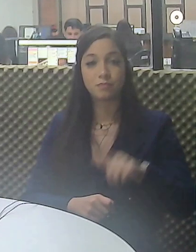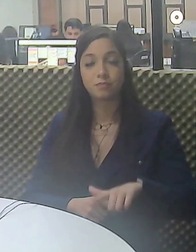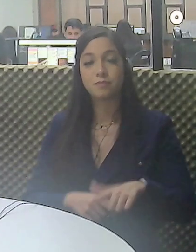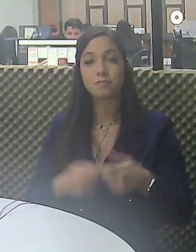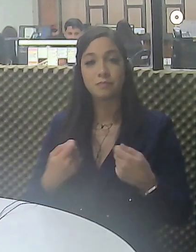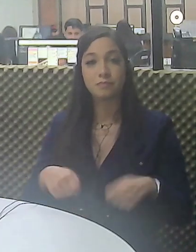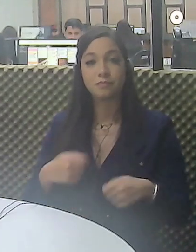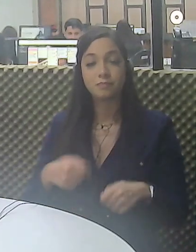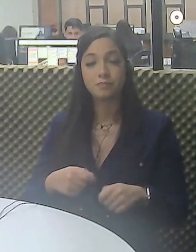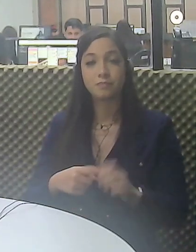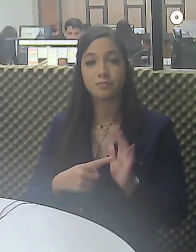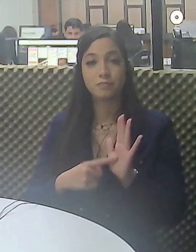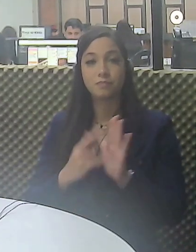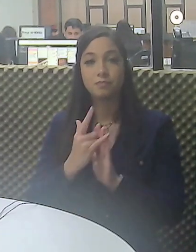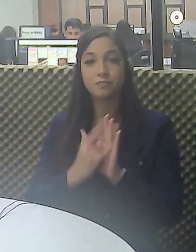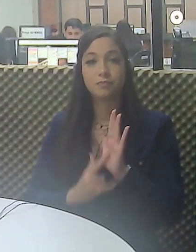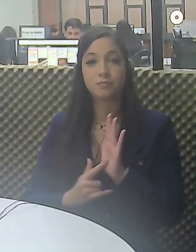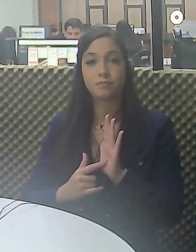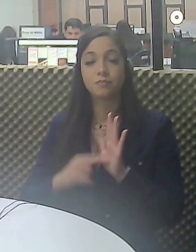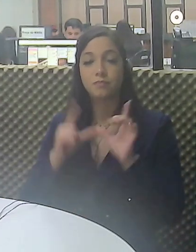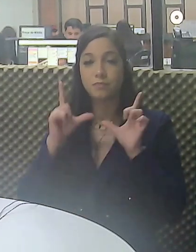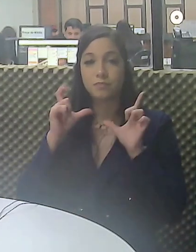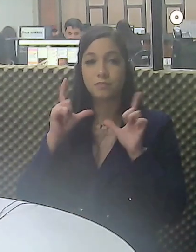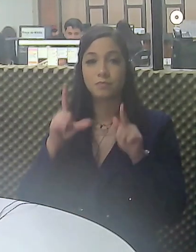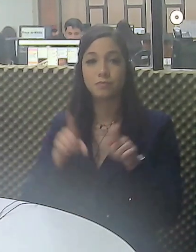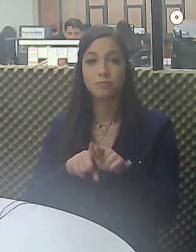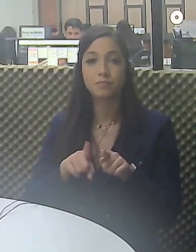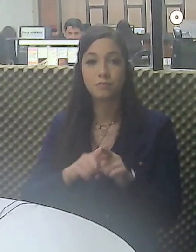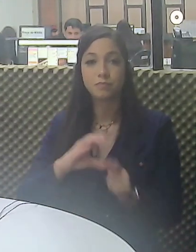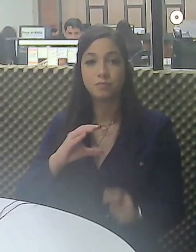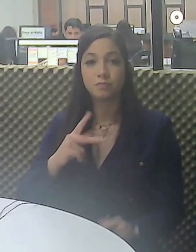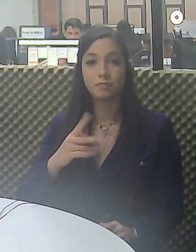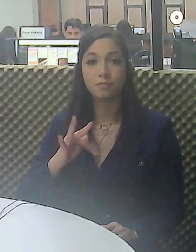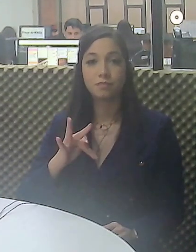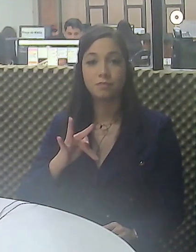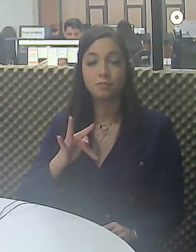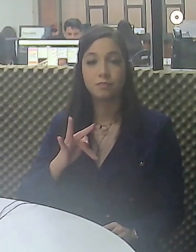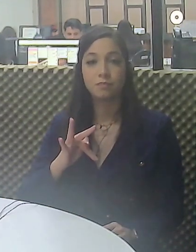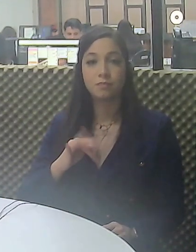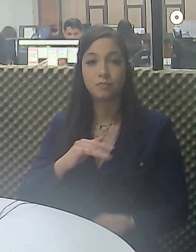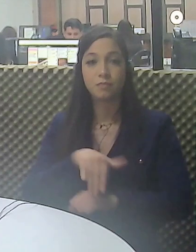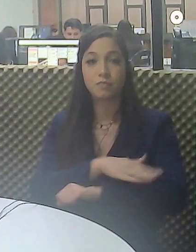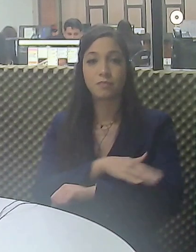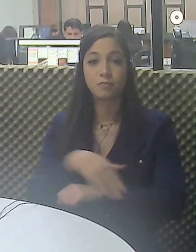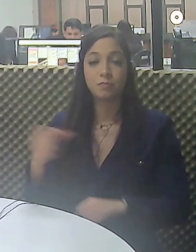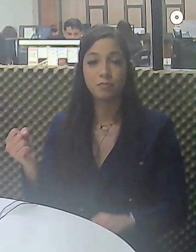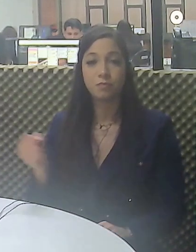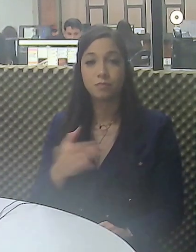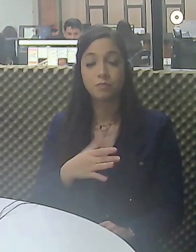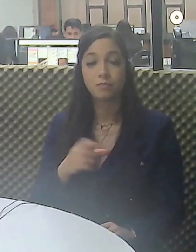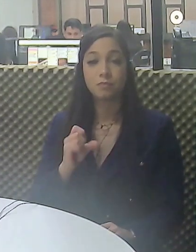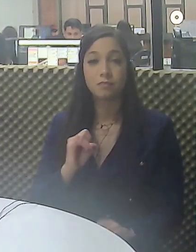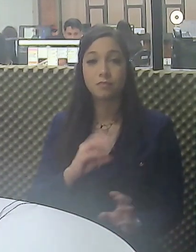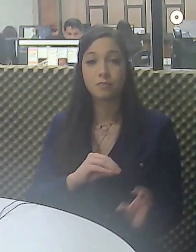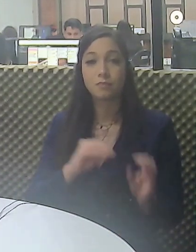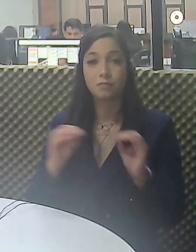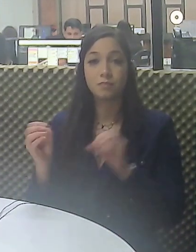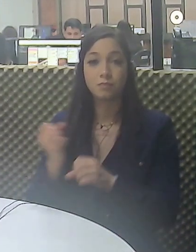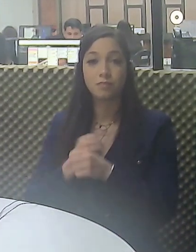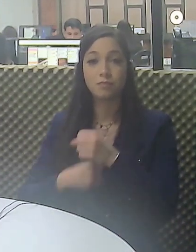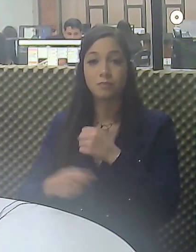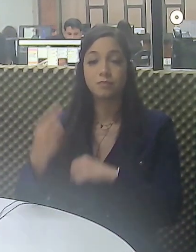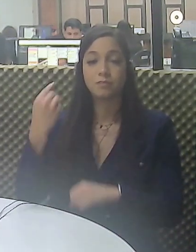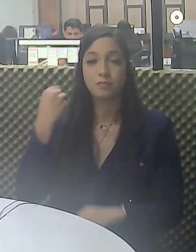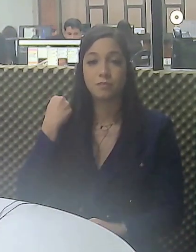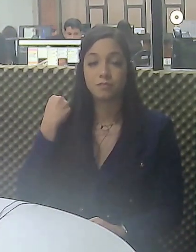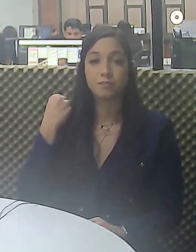é preciso apresentar documento de identificação com foto, CPF e comprovante de endereço recente, caso tenha se mudado no último